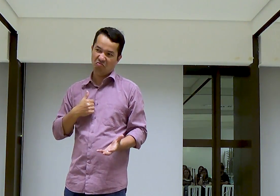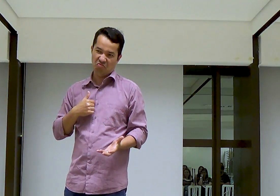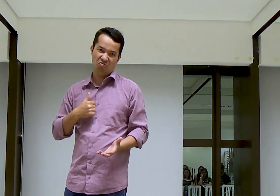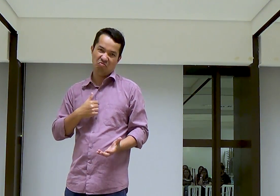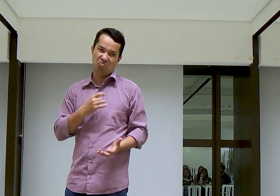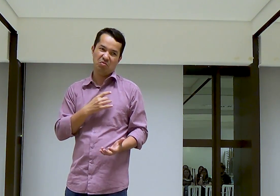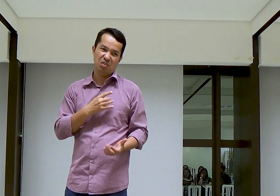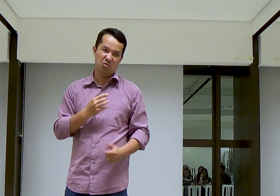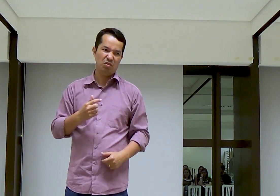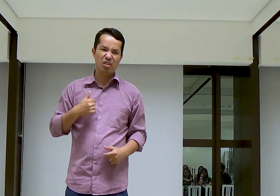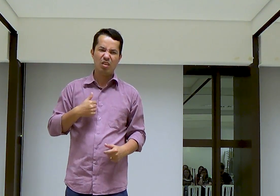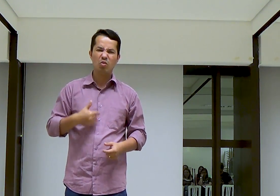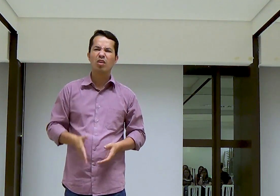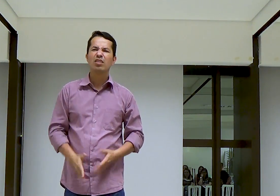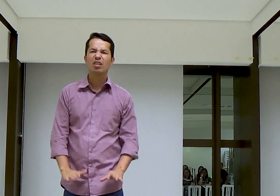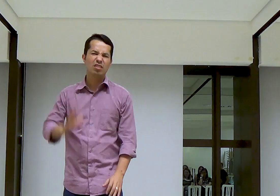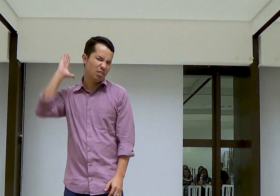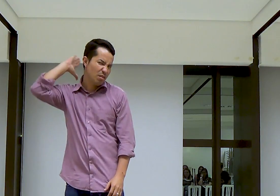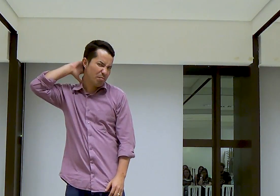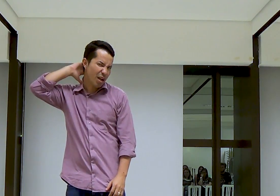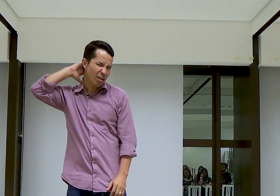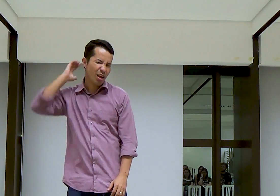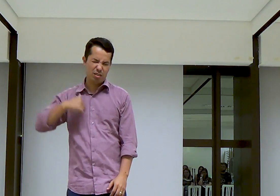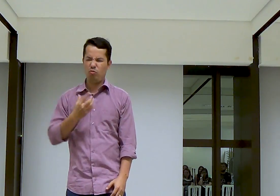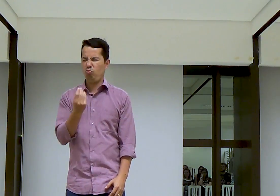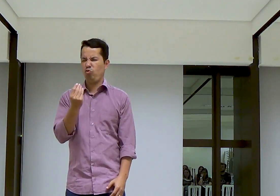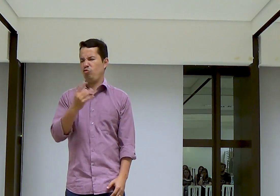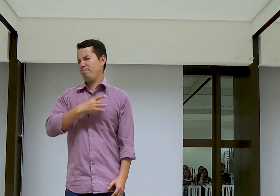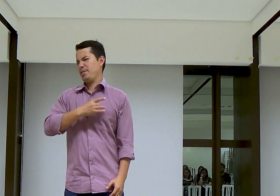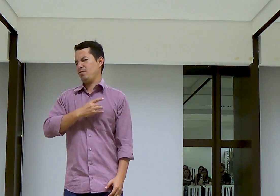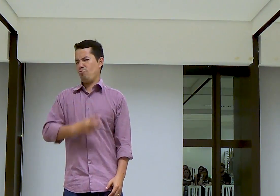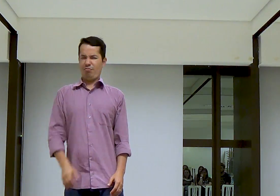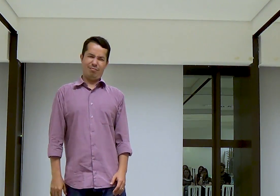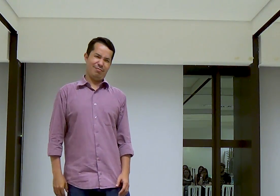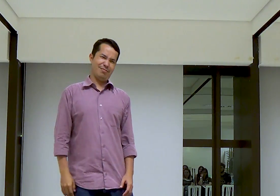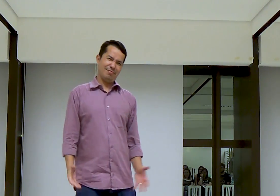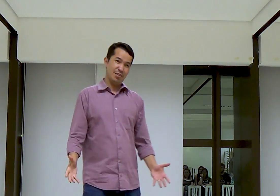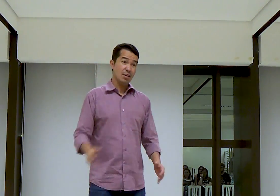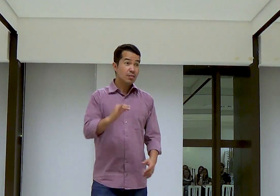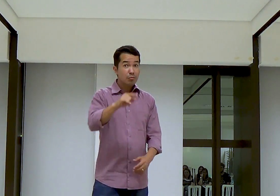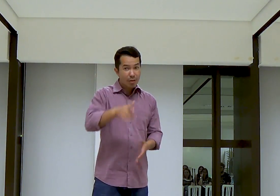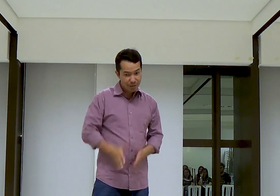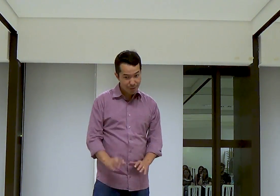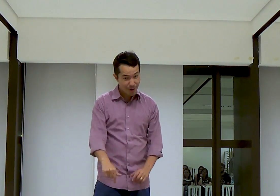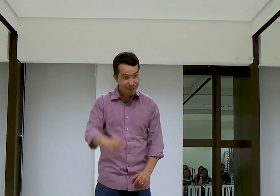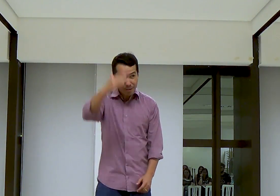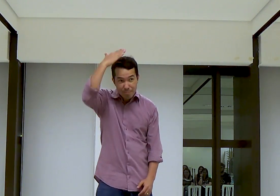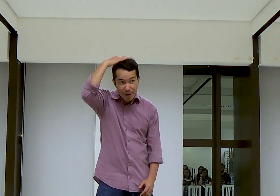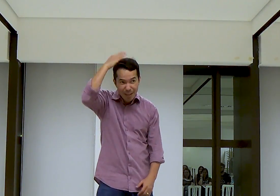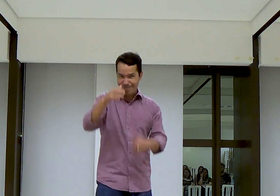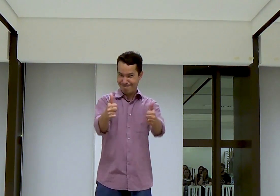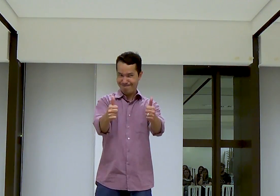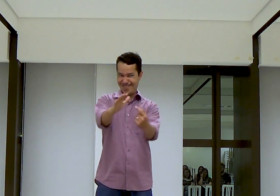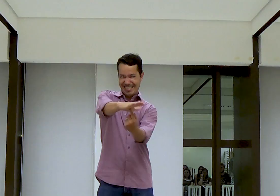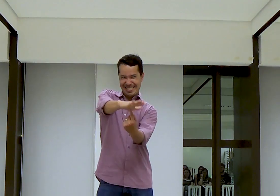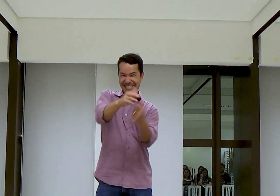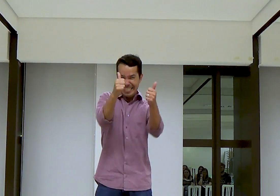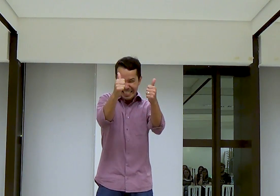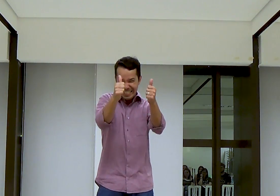que eu teria medo. Sim, eu nasci no Pará, gente, sou muito medroso. Você nasceu aqui no Paraná, beleza,